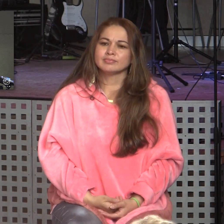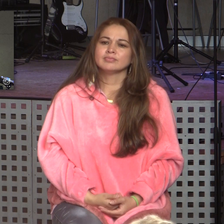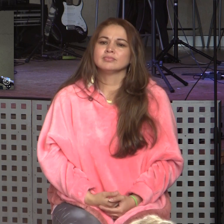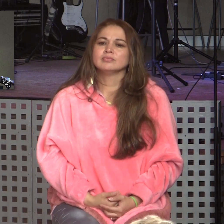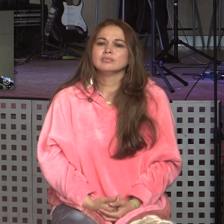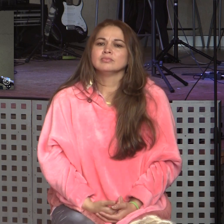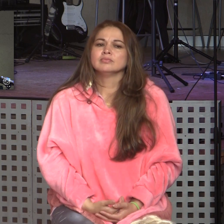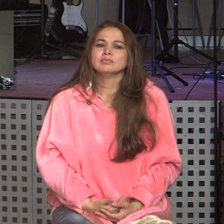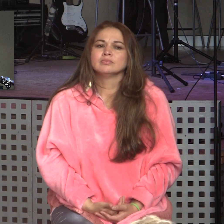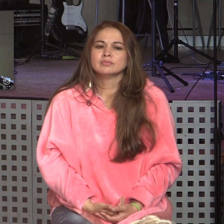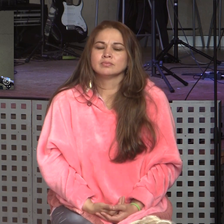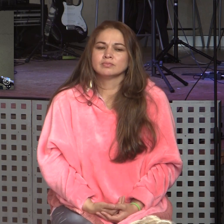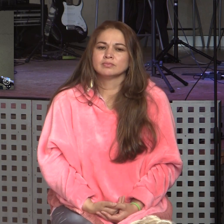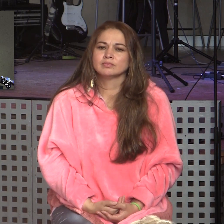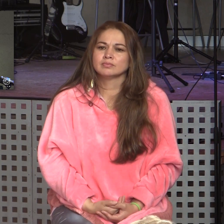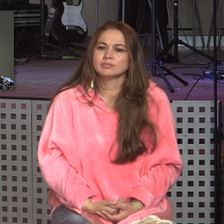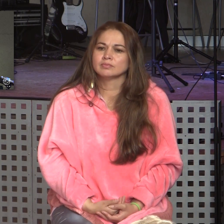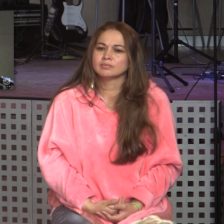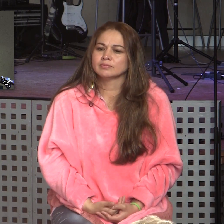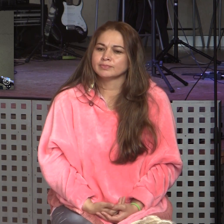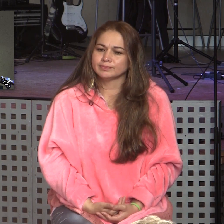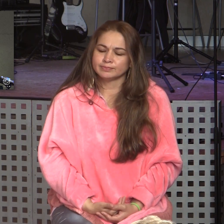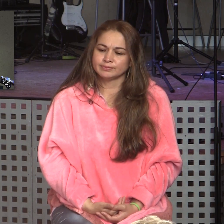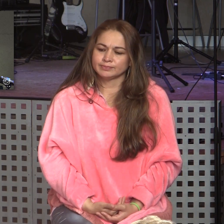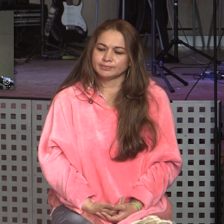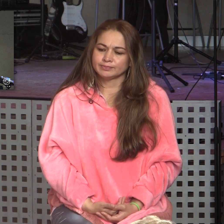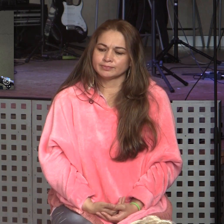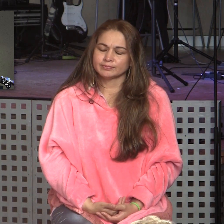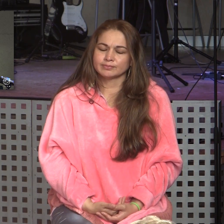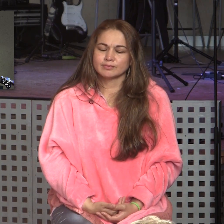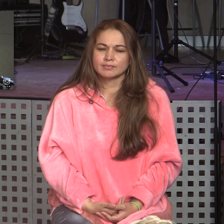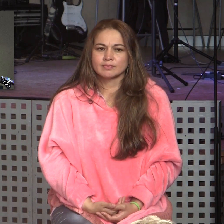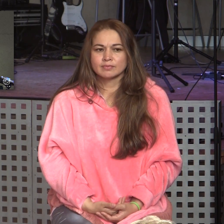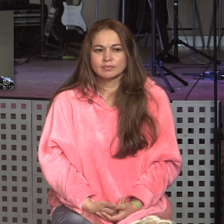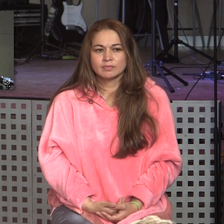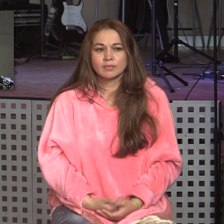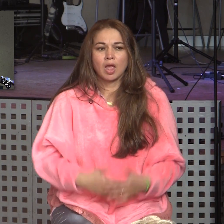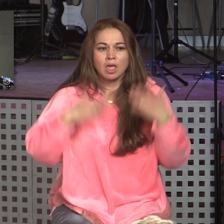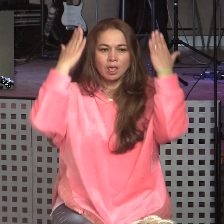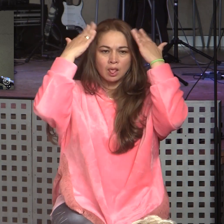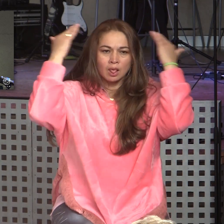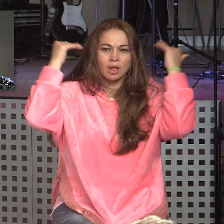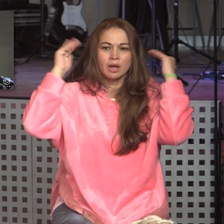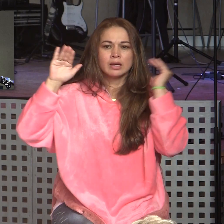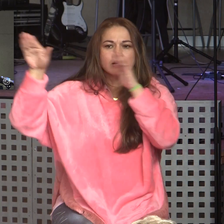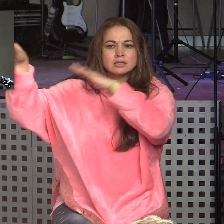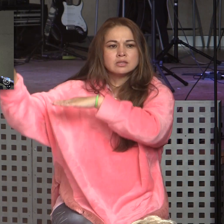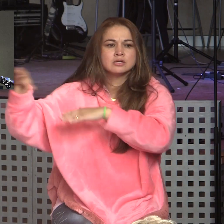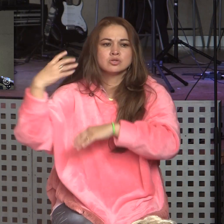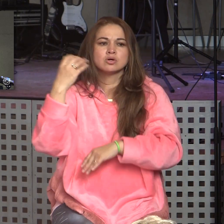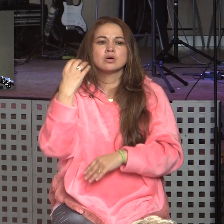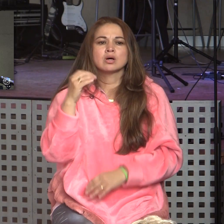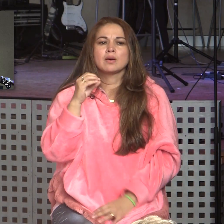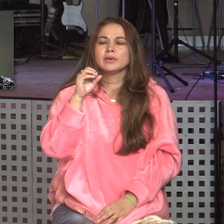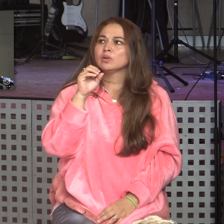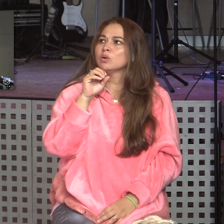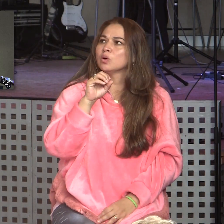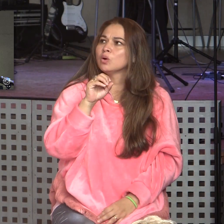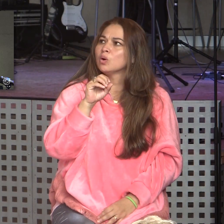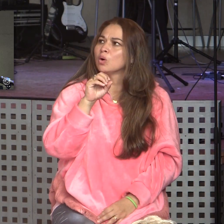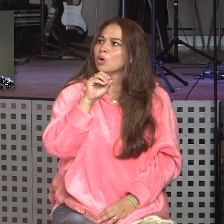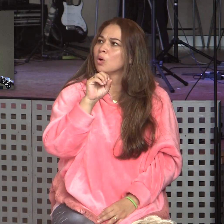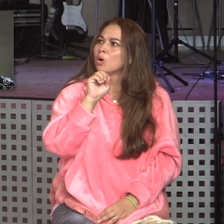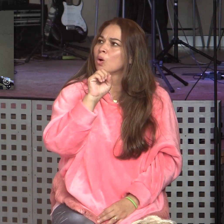Dios mismo se lo dice a Moisés. Éxodo 33:20. No puedes ver mi rostro porque nadie puede verme